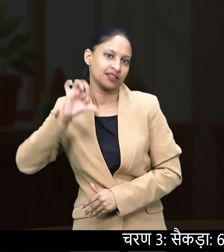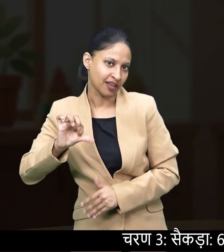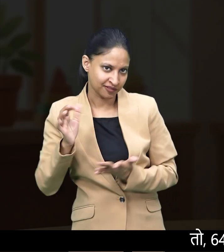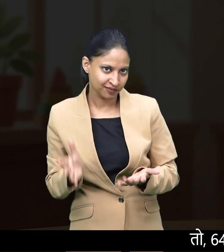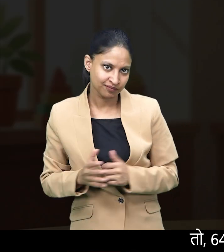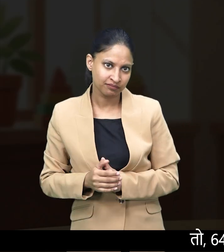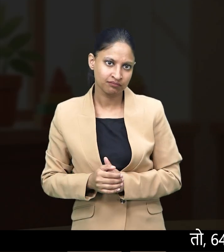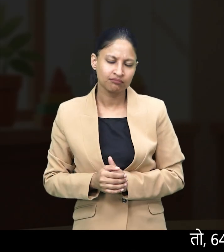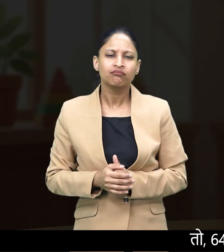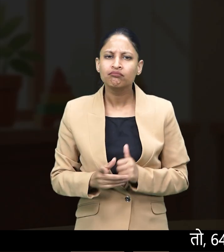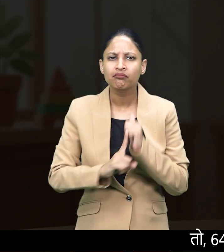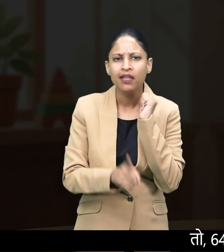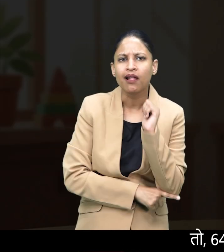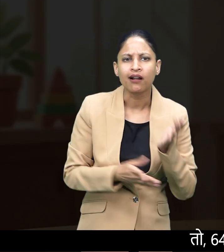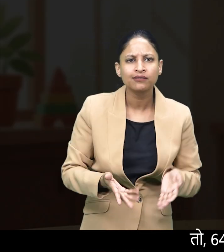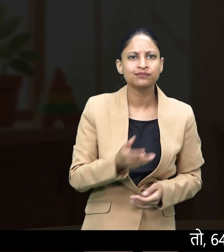तो